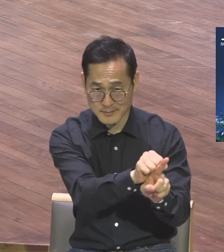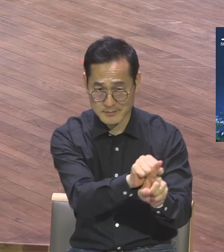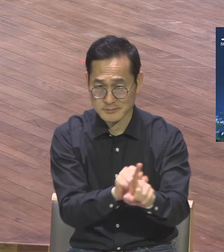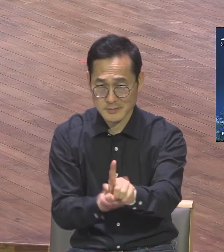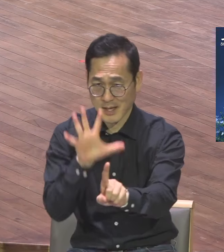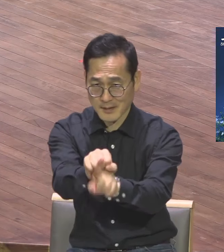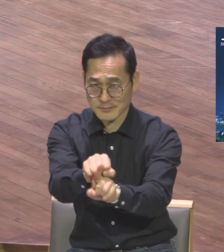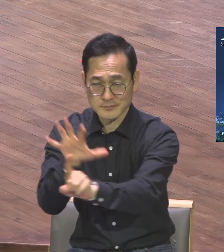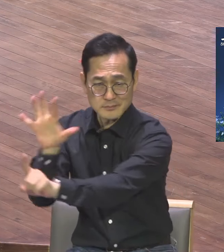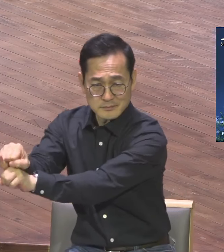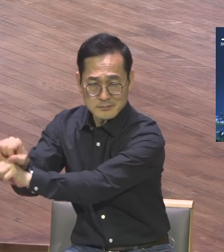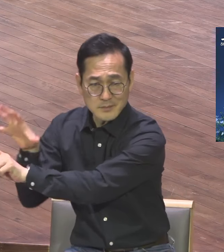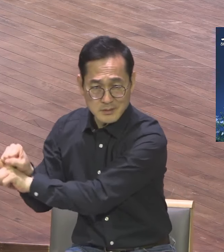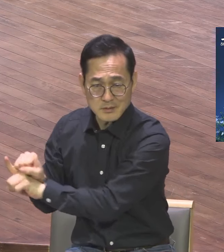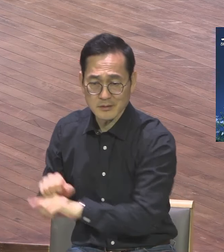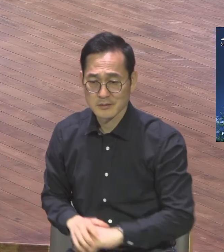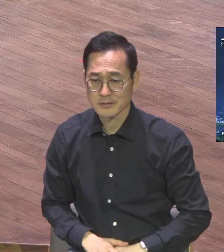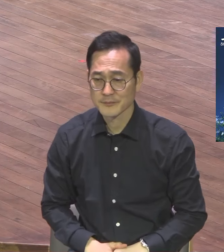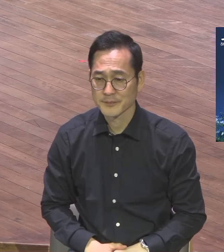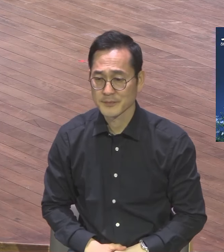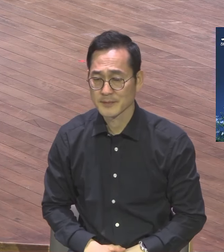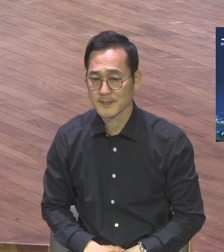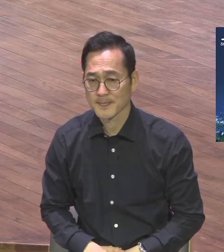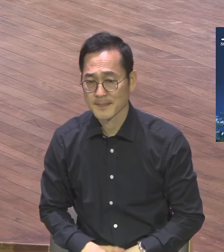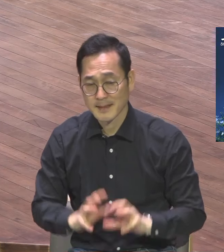나라를 가지고 기도하고 있다.